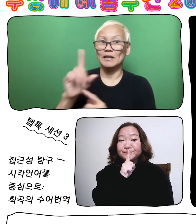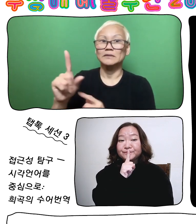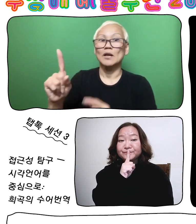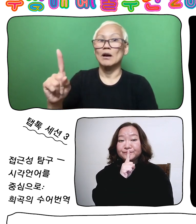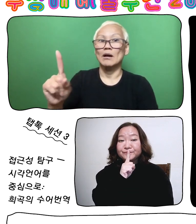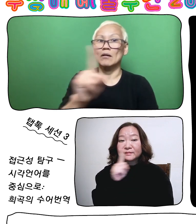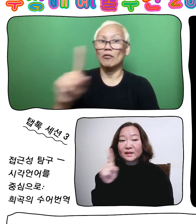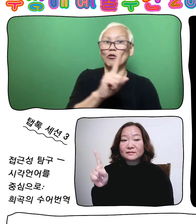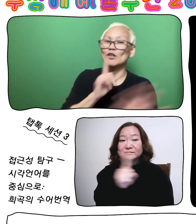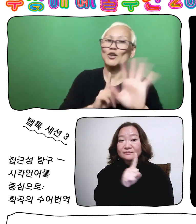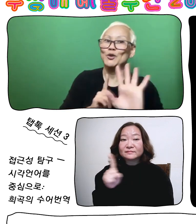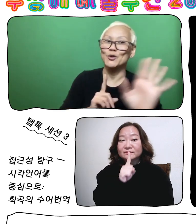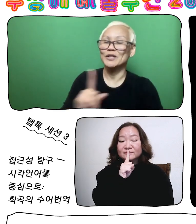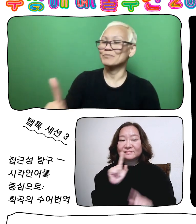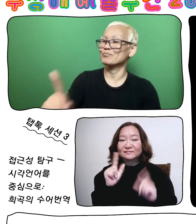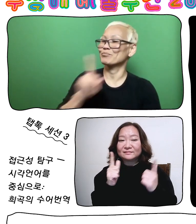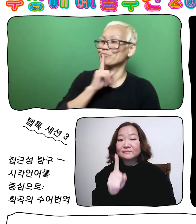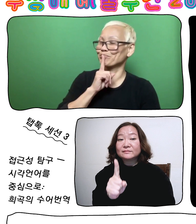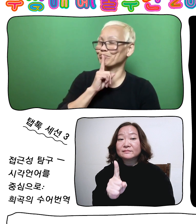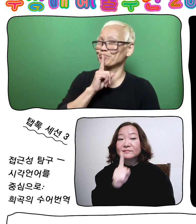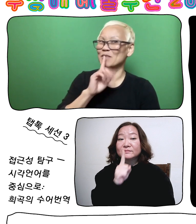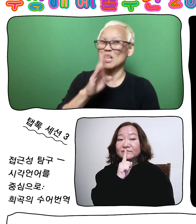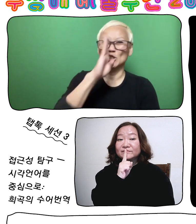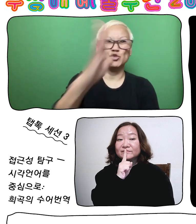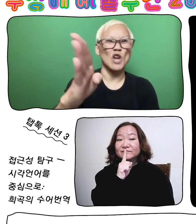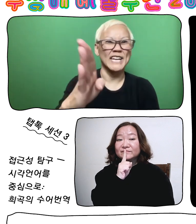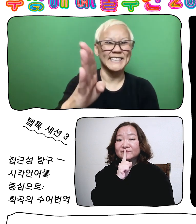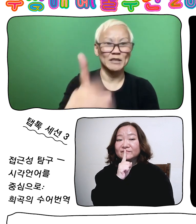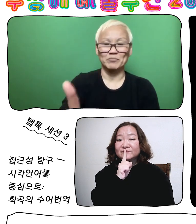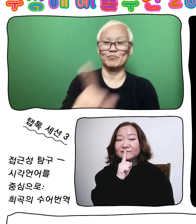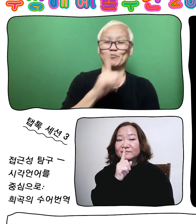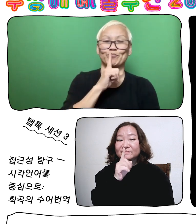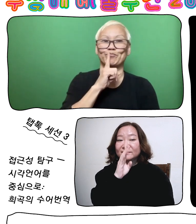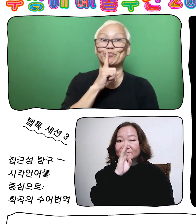동작은 이렇게 입술 쪽으로 당깁니다.